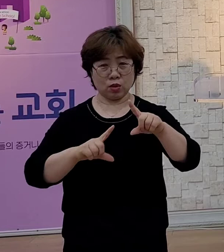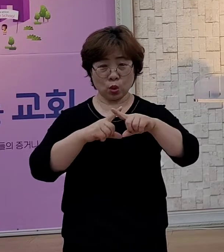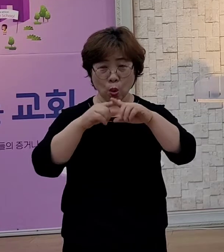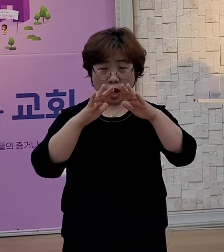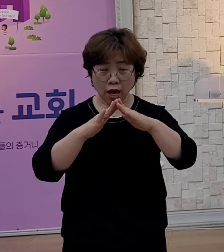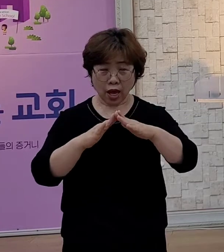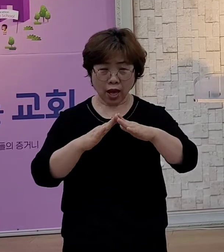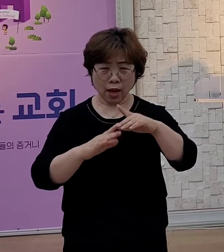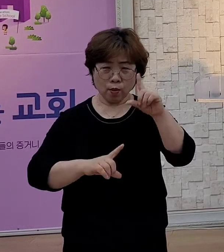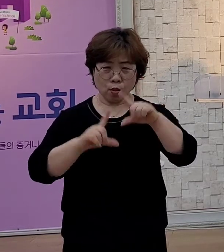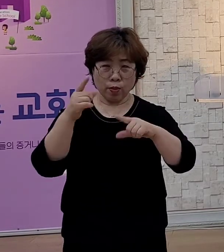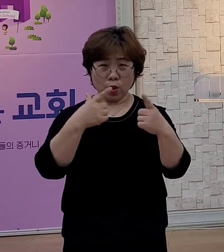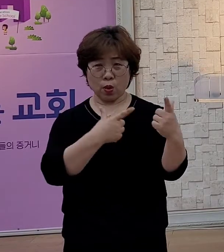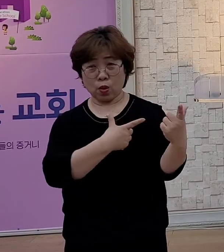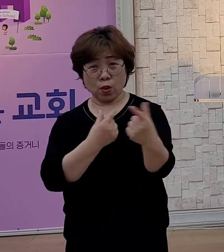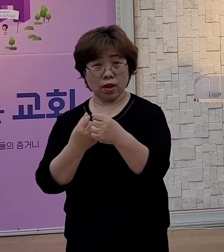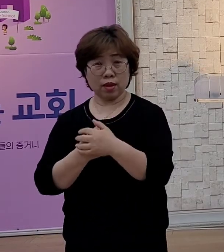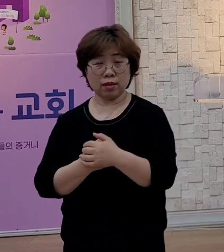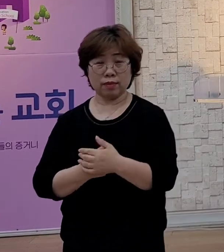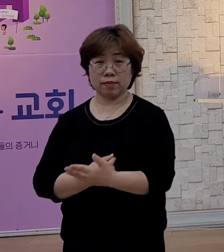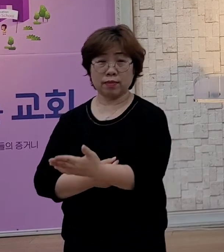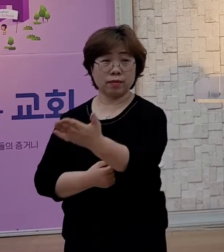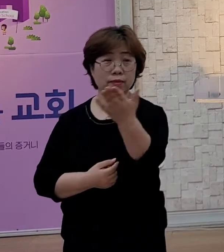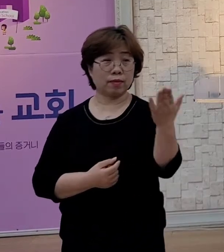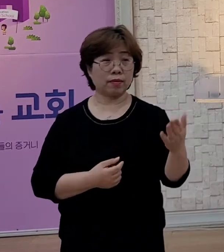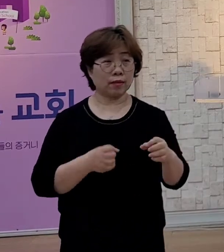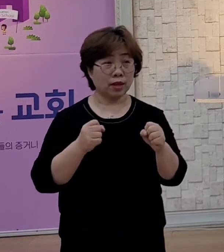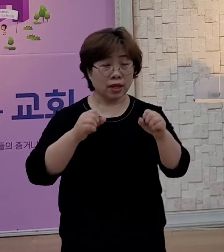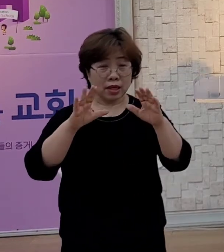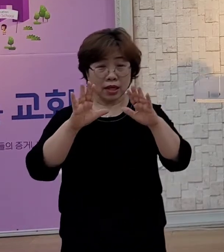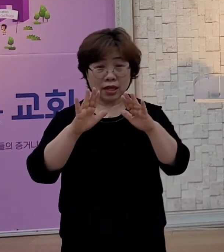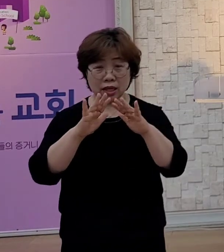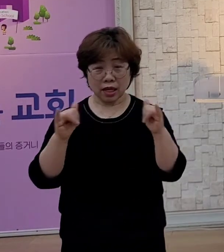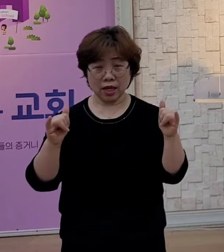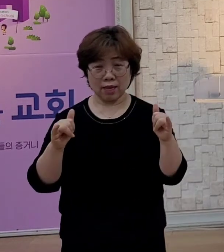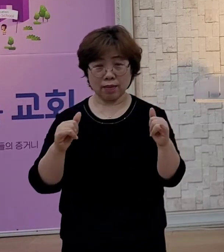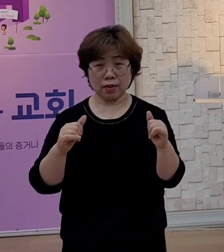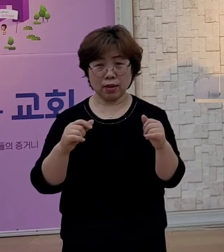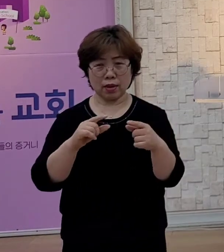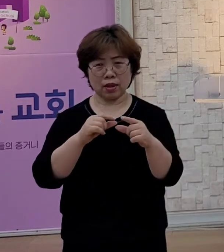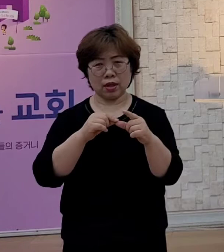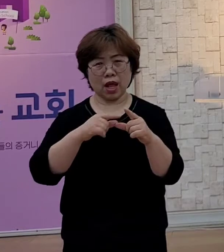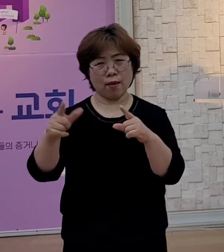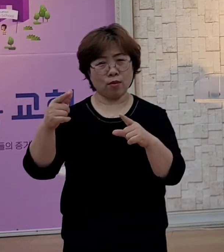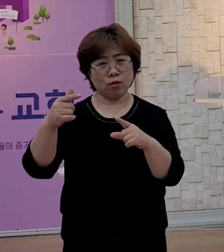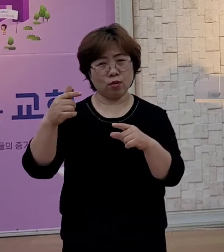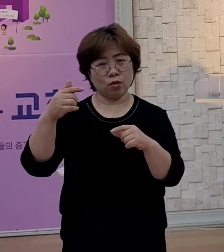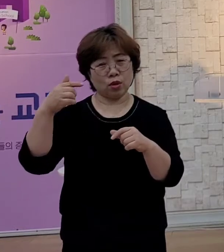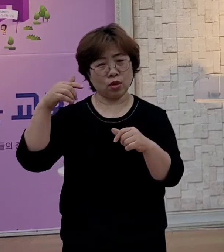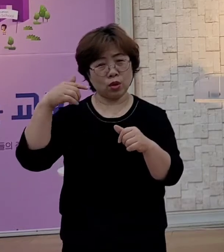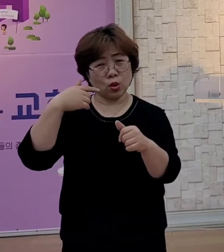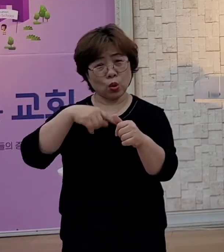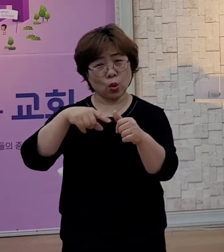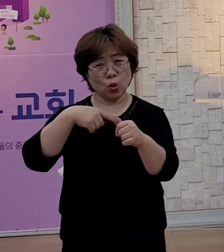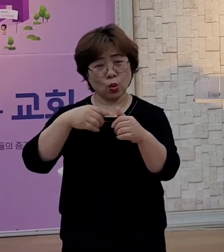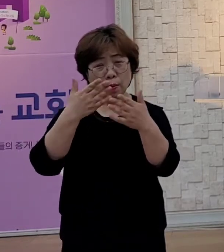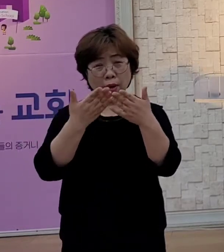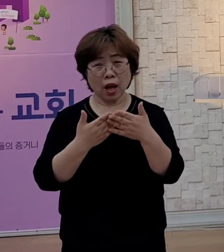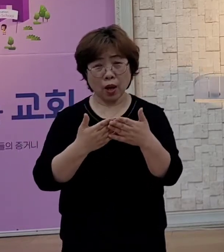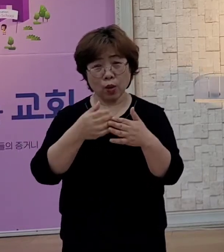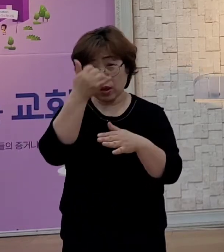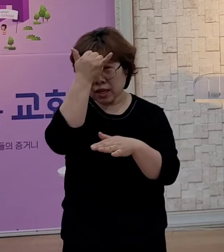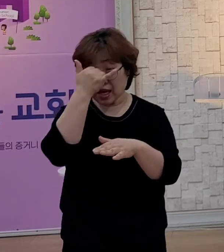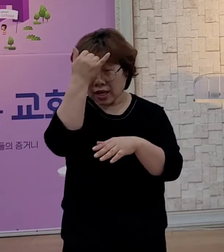여러분 우리는 여기 있는 계신 분들 대부분이 다 그래도 지식적으로 교육도 받고 예의 범절도 다 배웠지